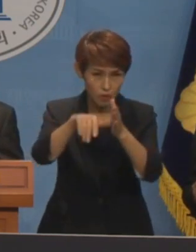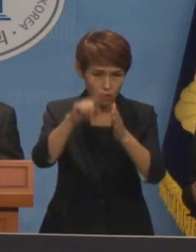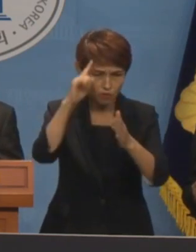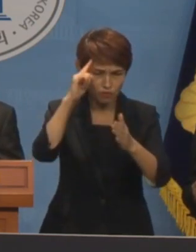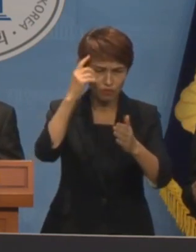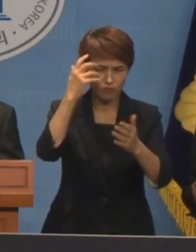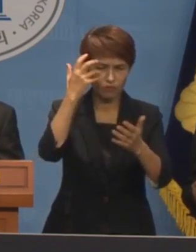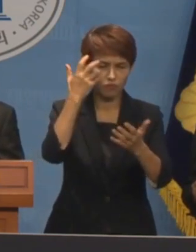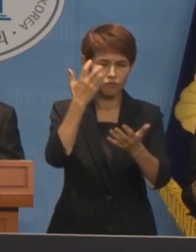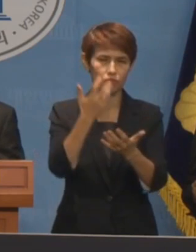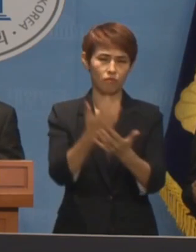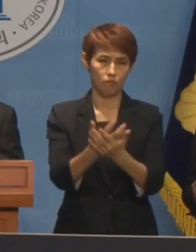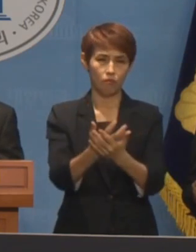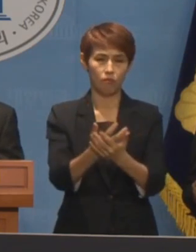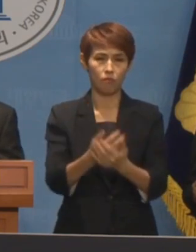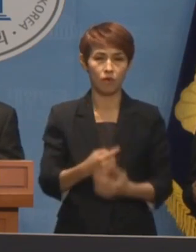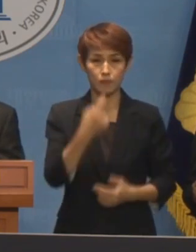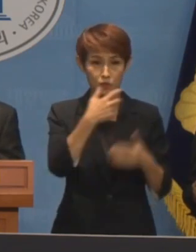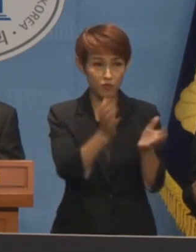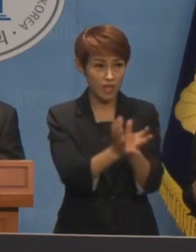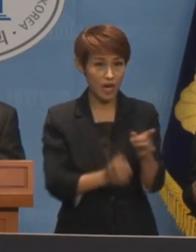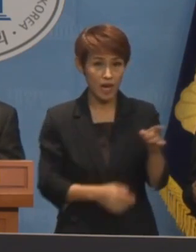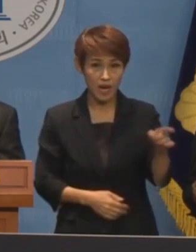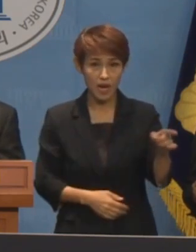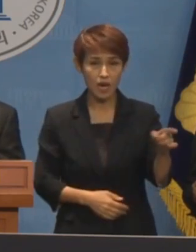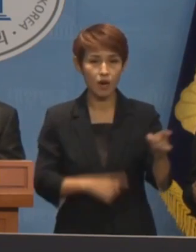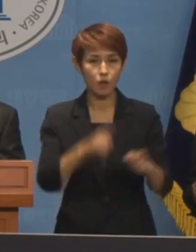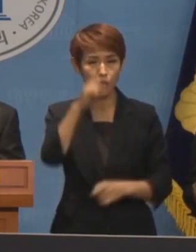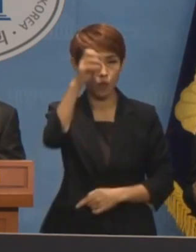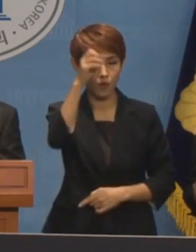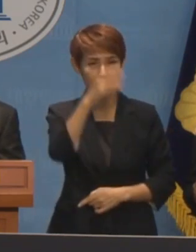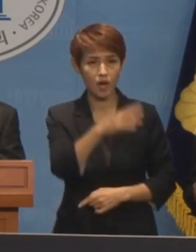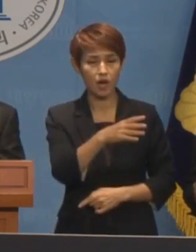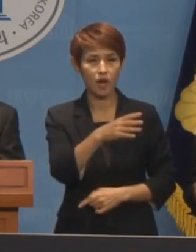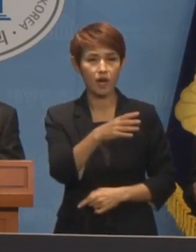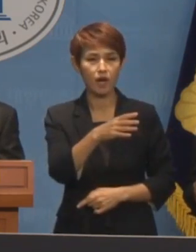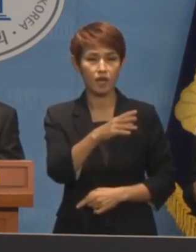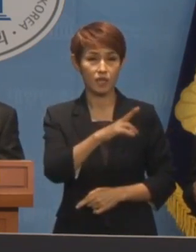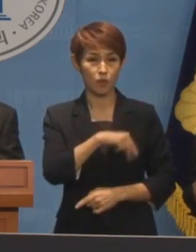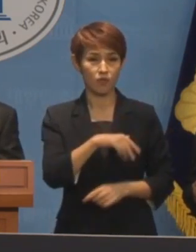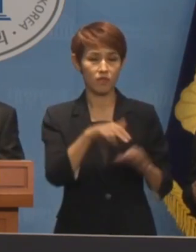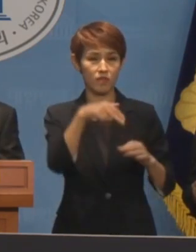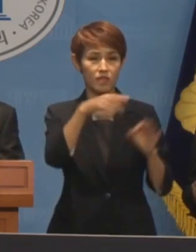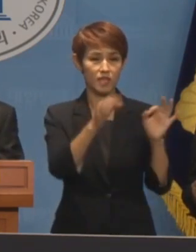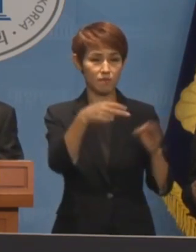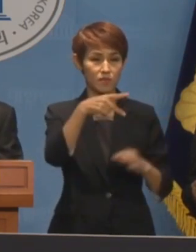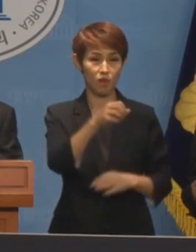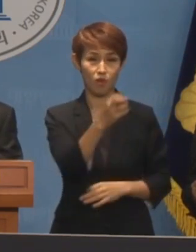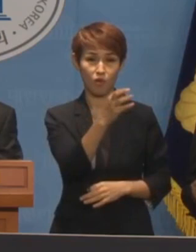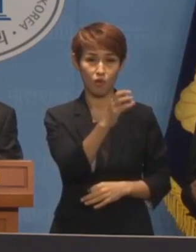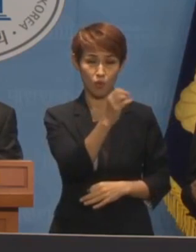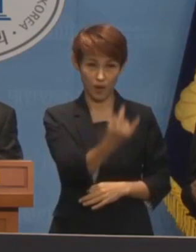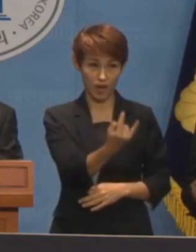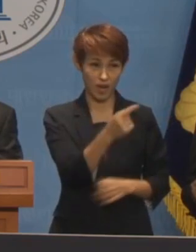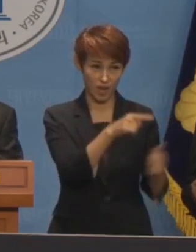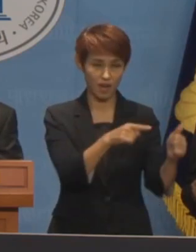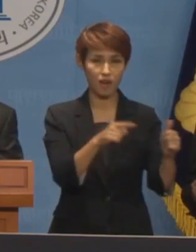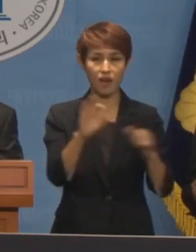받았습니다. 더불어민주당 경기도 고양갑 김성애 의원이 청문회 질의 도중